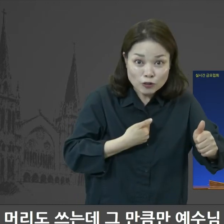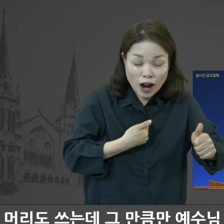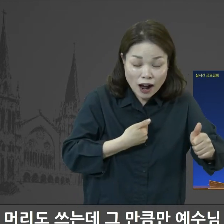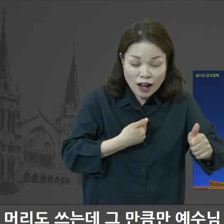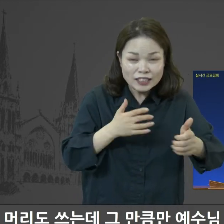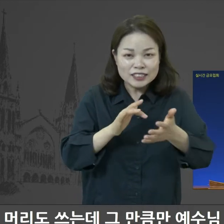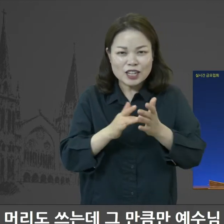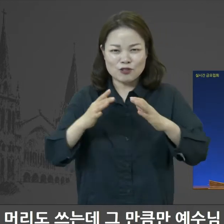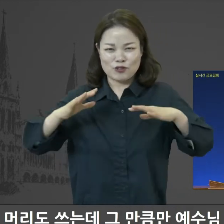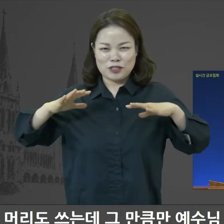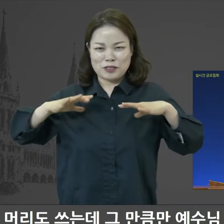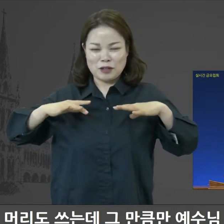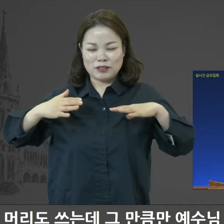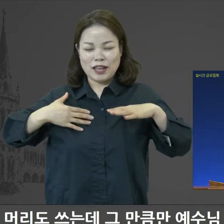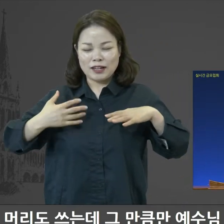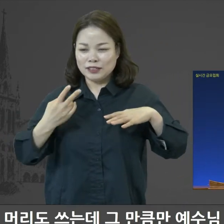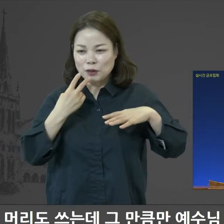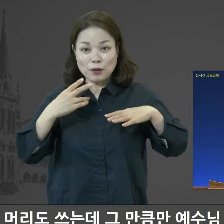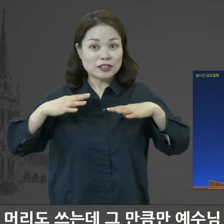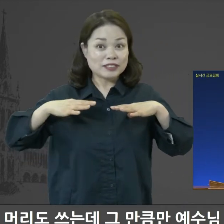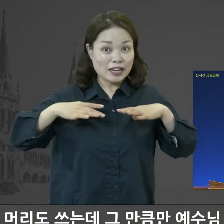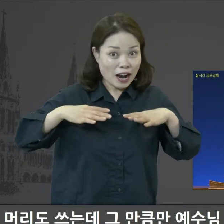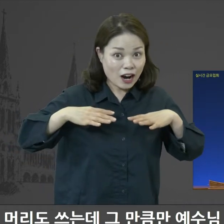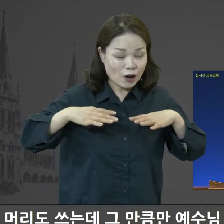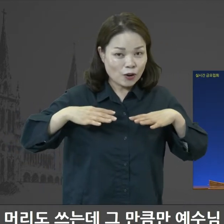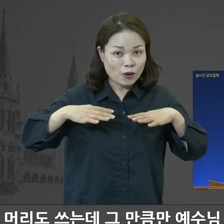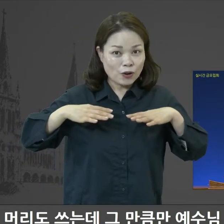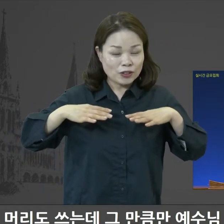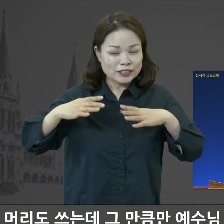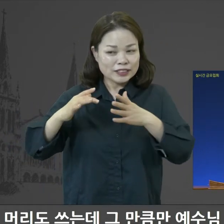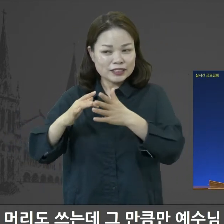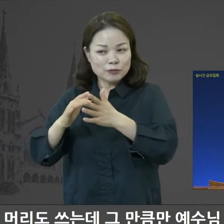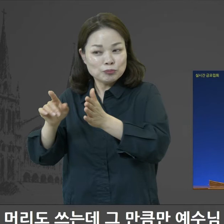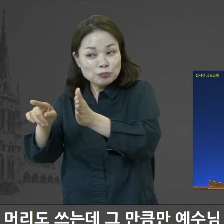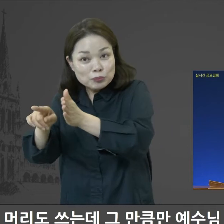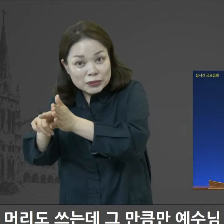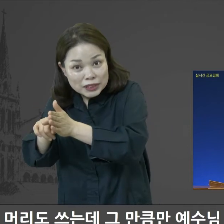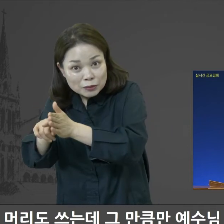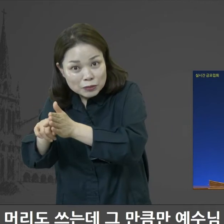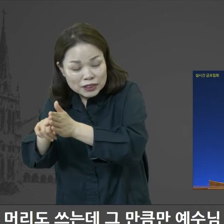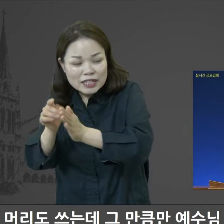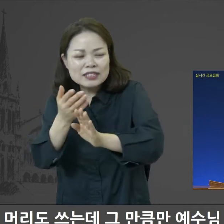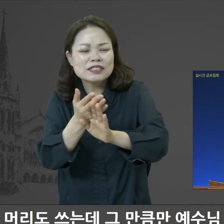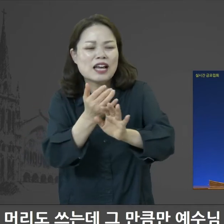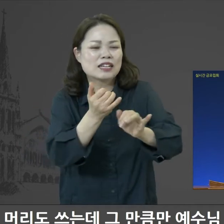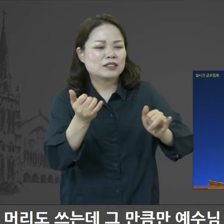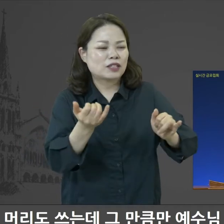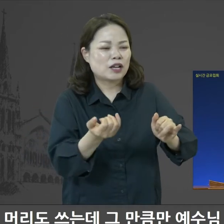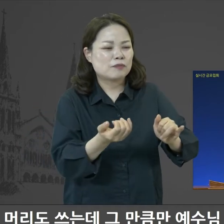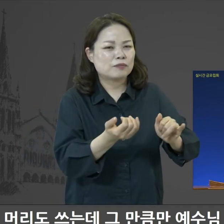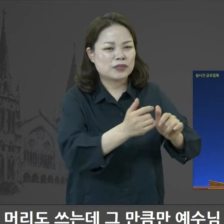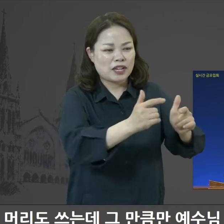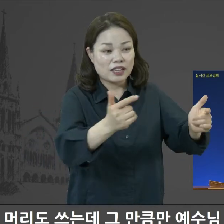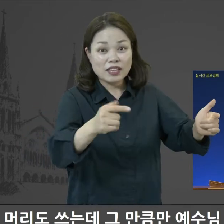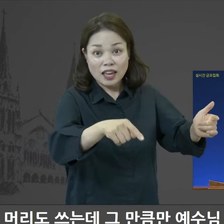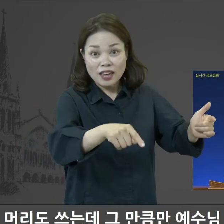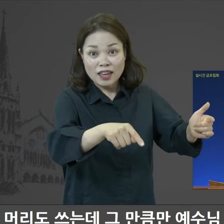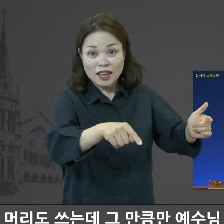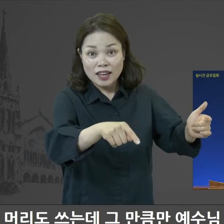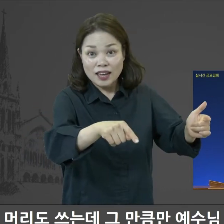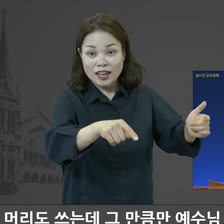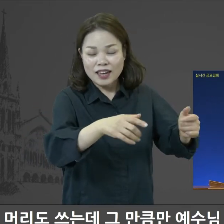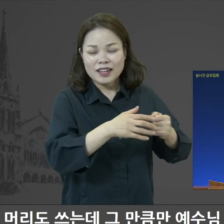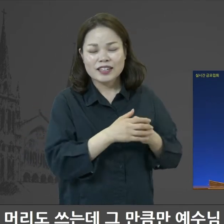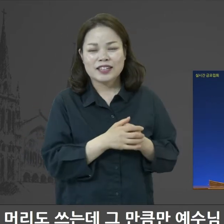예수님을 자랑하며 내가 가진 생명을 자랑하며 나의 믿음을 다른 사람들 앞에 좀